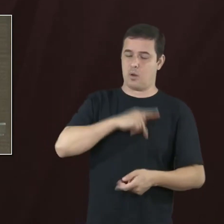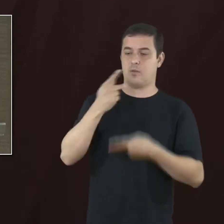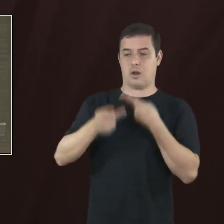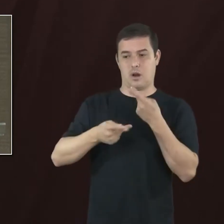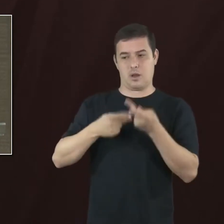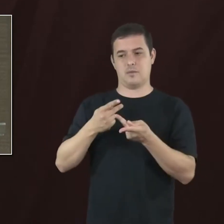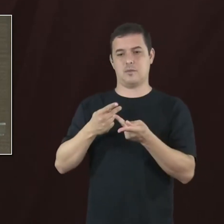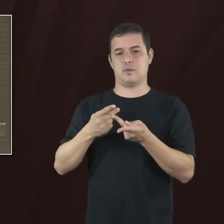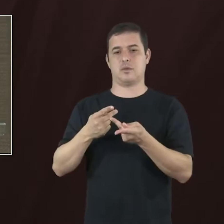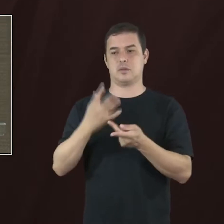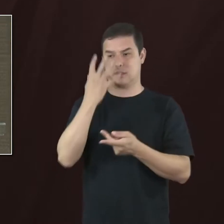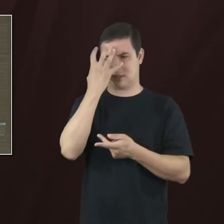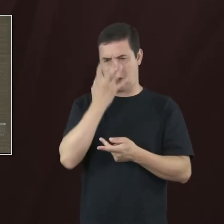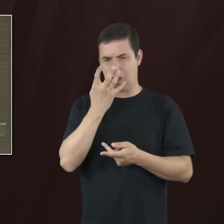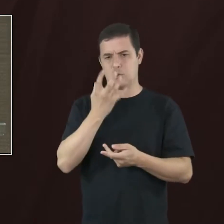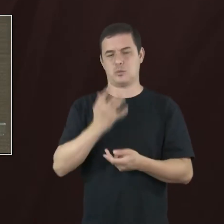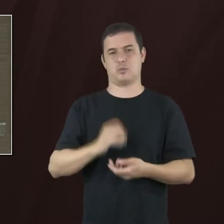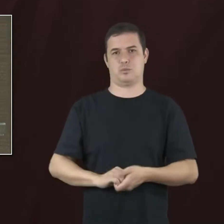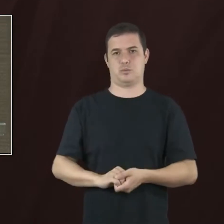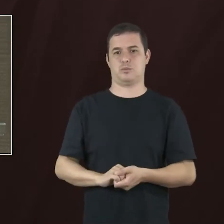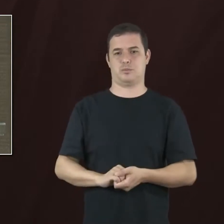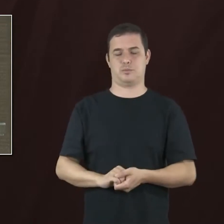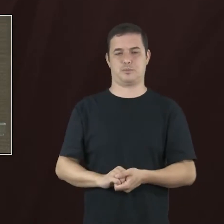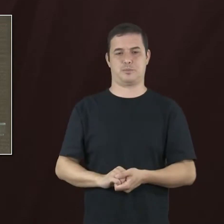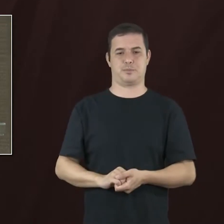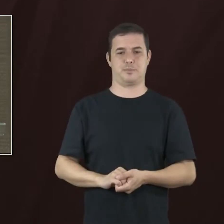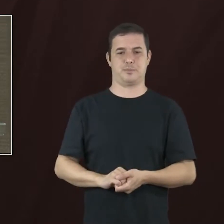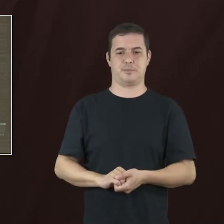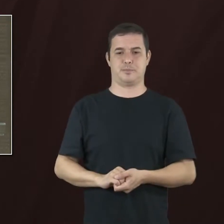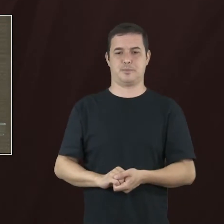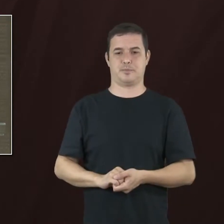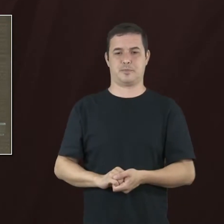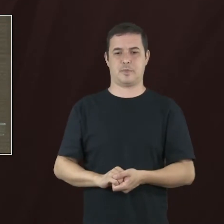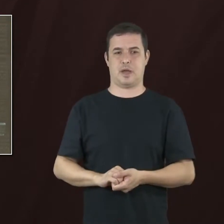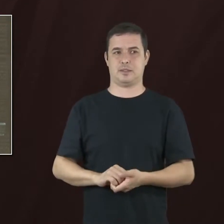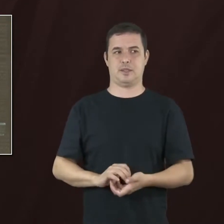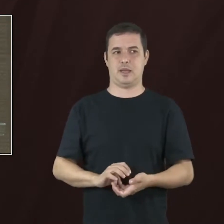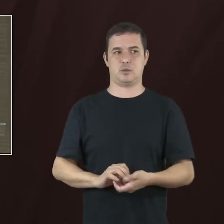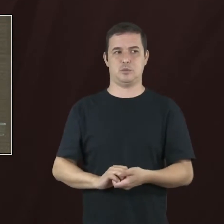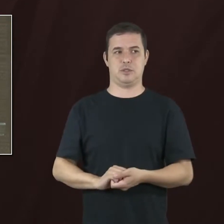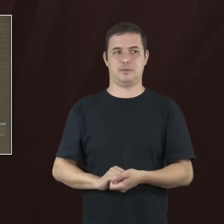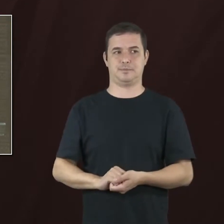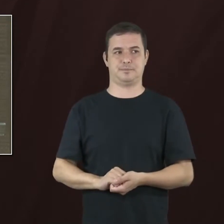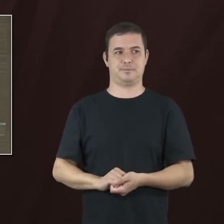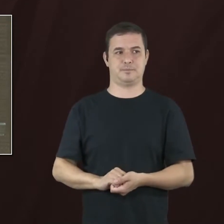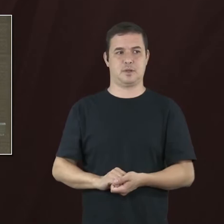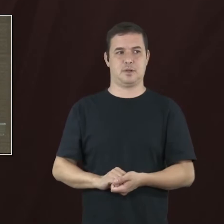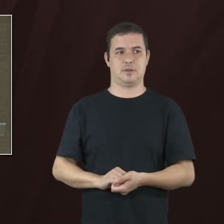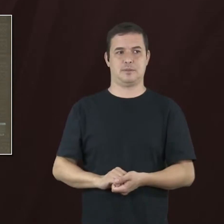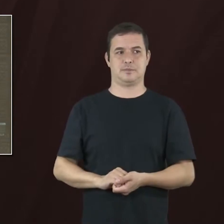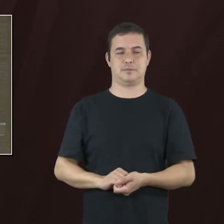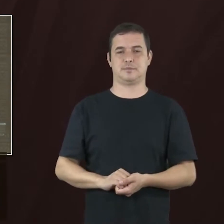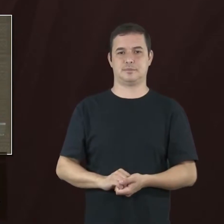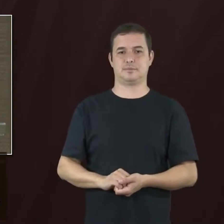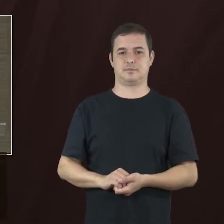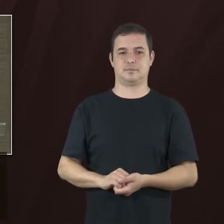1, é o livro que nós lemos há pouco, capítulo 1, versículo 5.